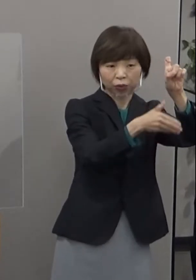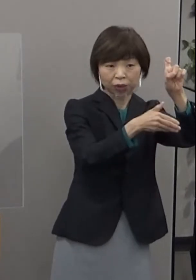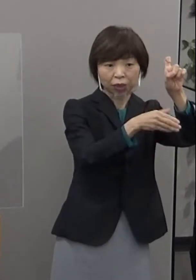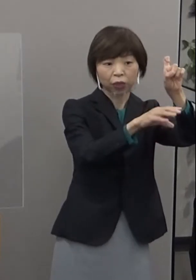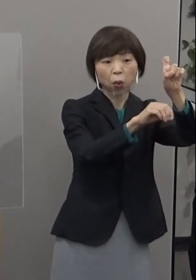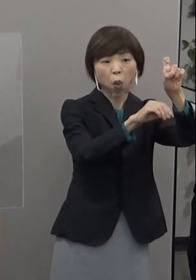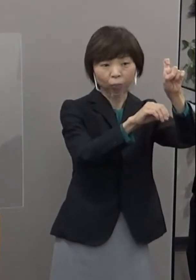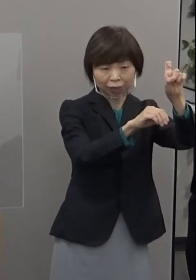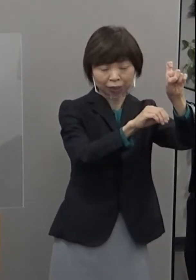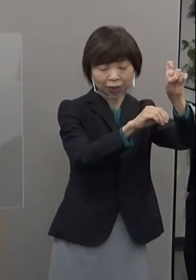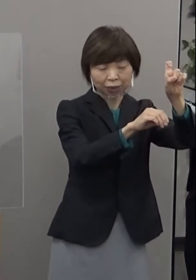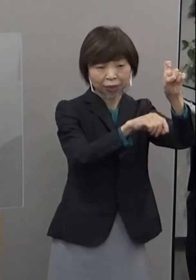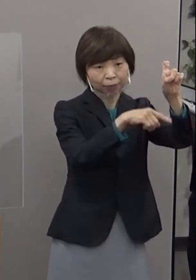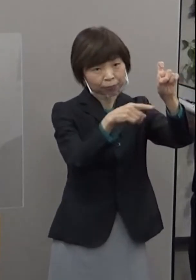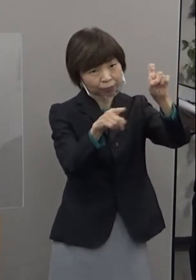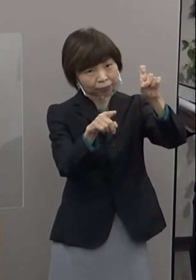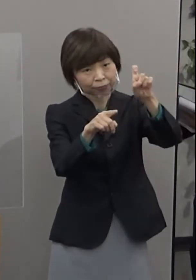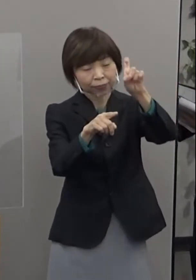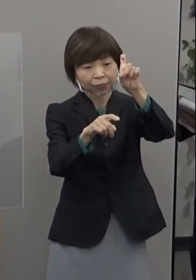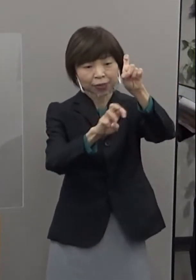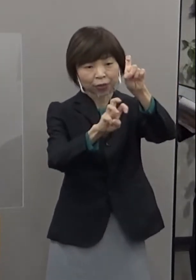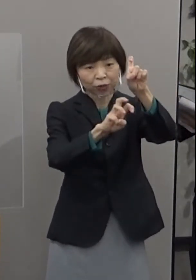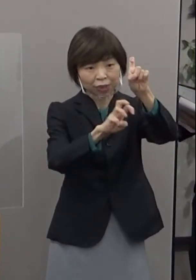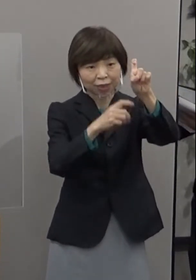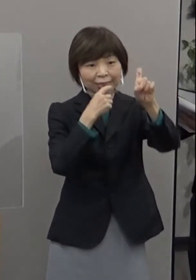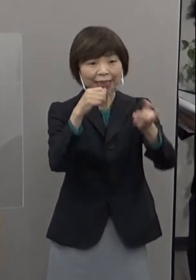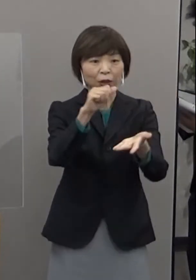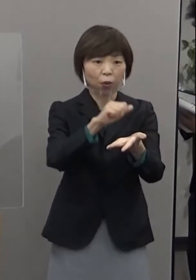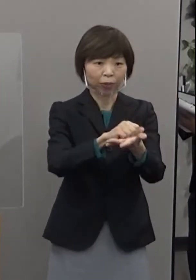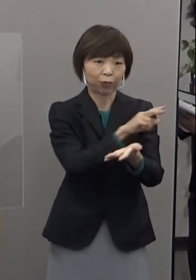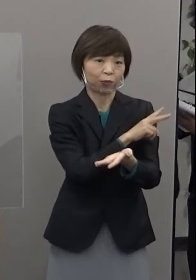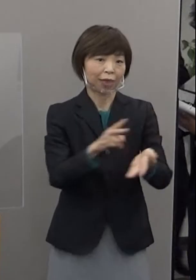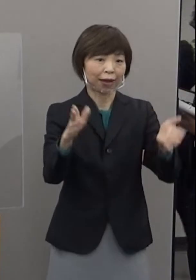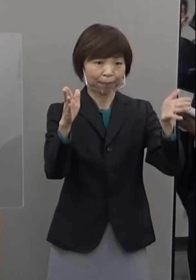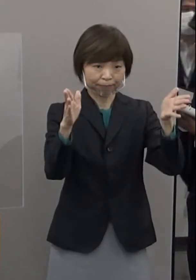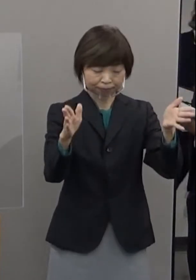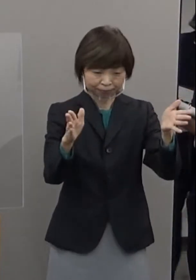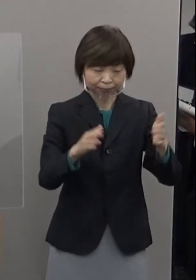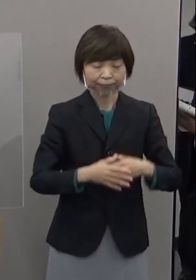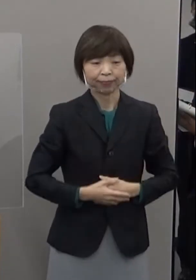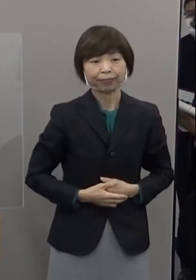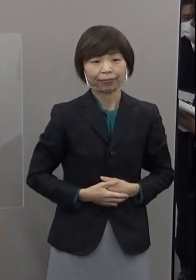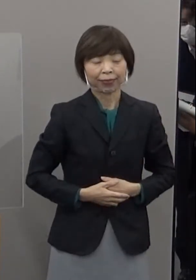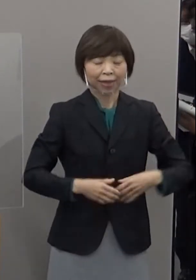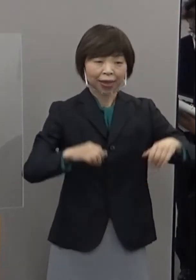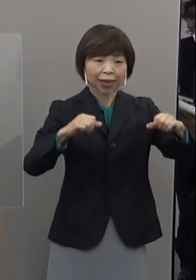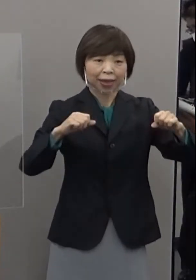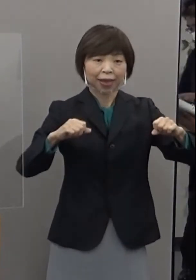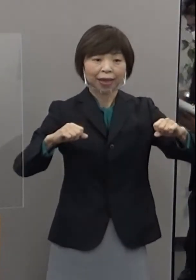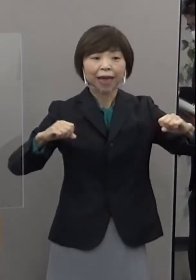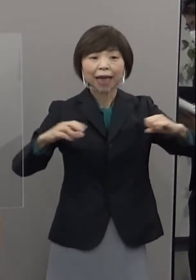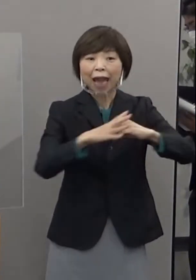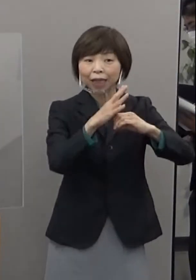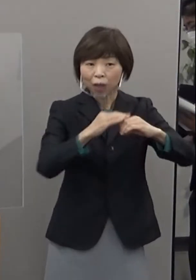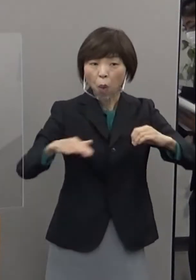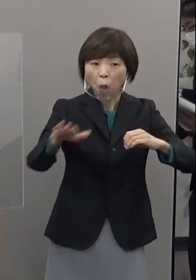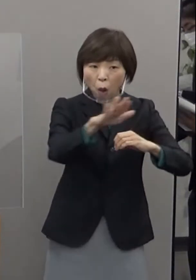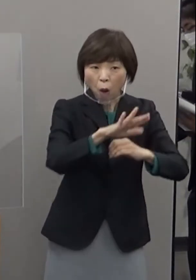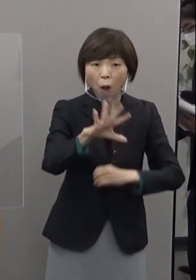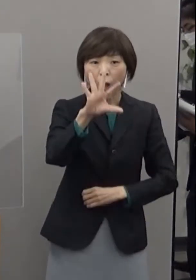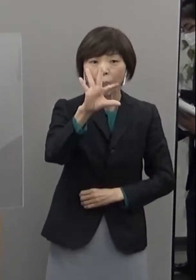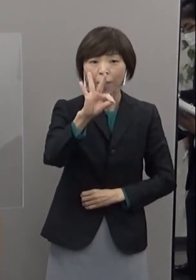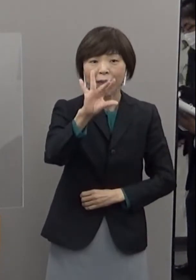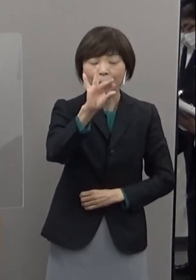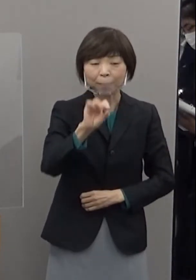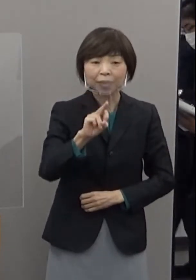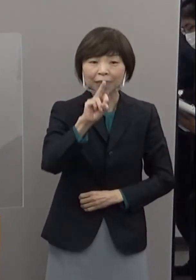の土曜日、そして翌30日日曜日の2日間、海峡メッセ下関、そして